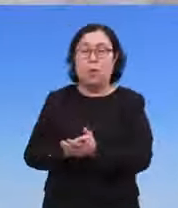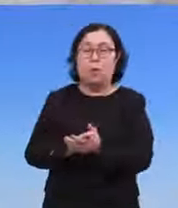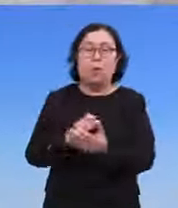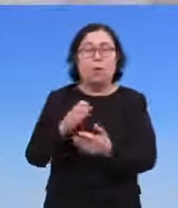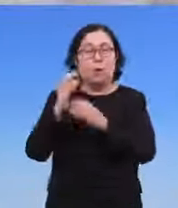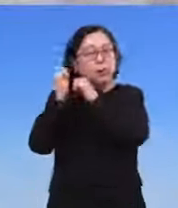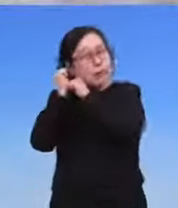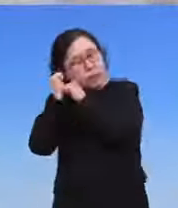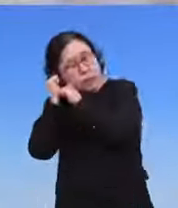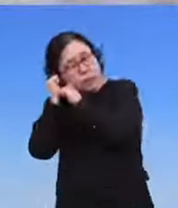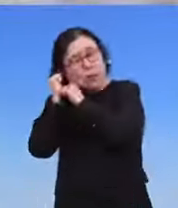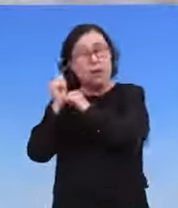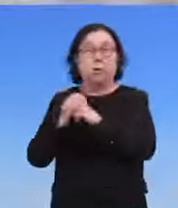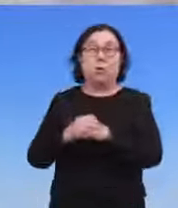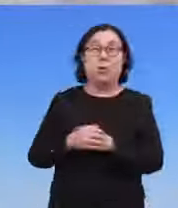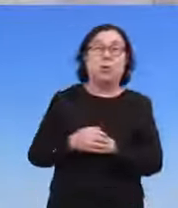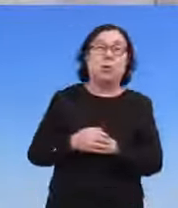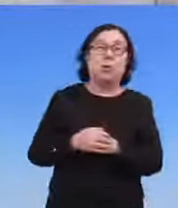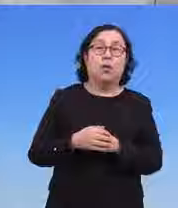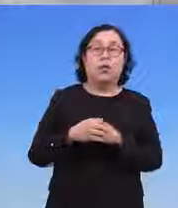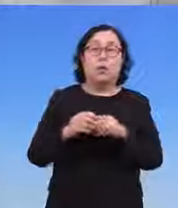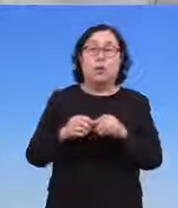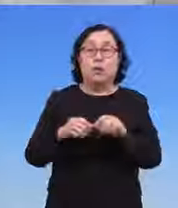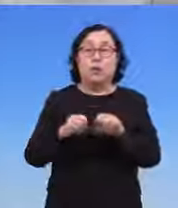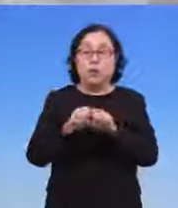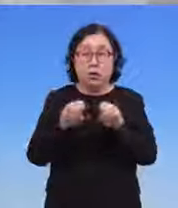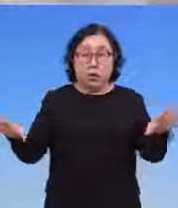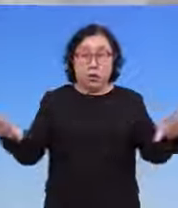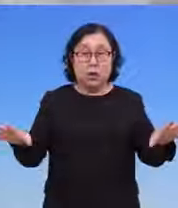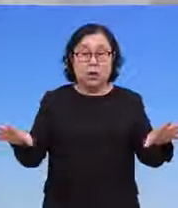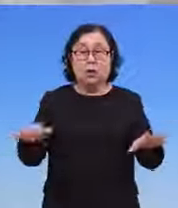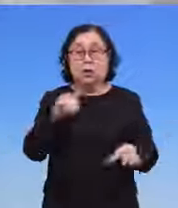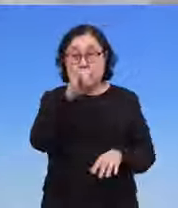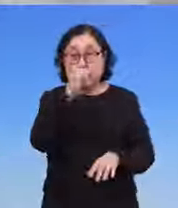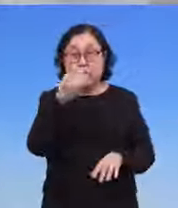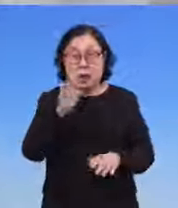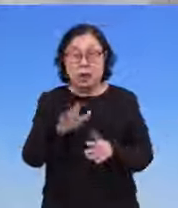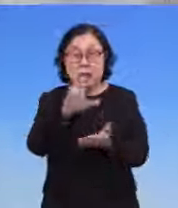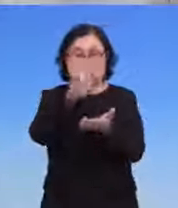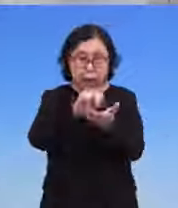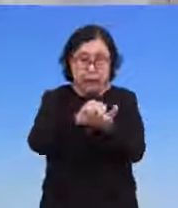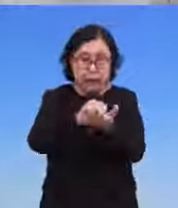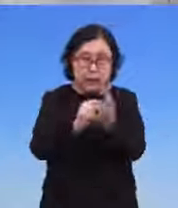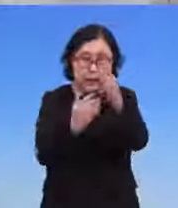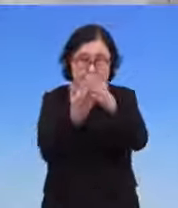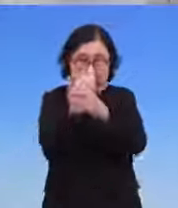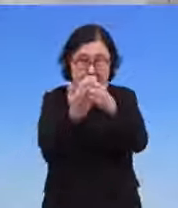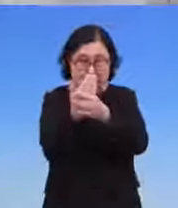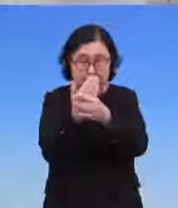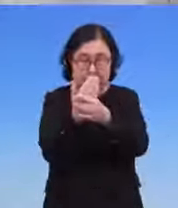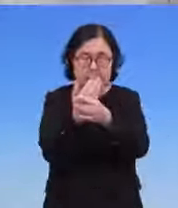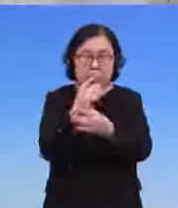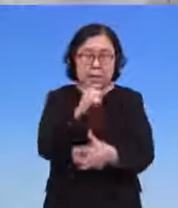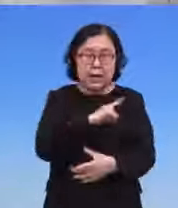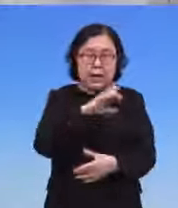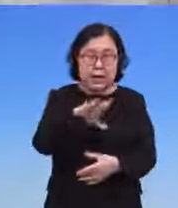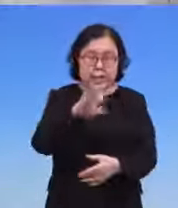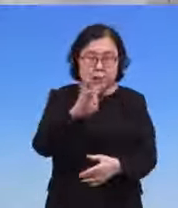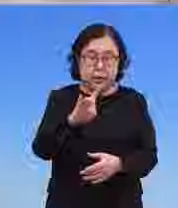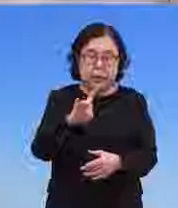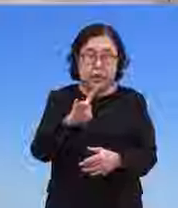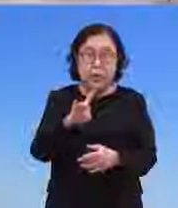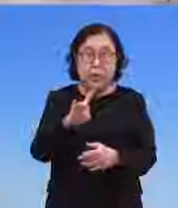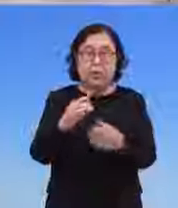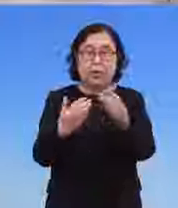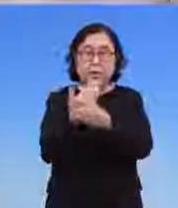놀고 싶으면 이렇게 하고 사진도 찍고, 다 흩어져서 분산이 잘 됐는데, 문제가 생기면서 가장 먼저